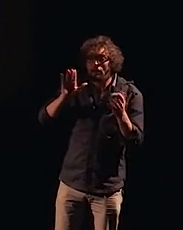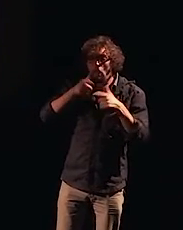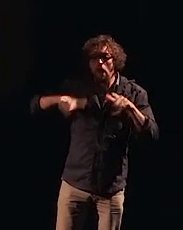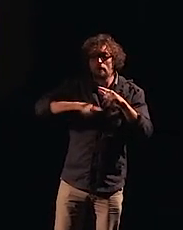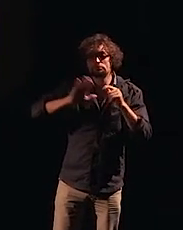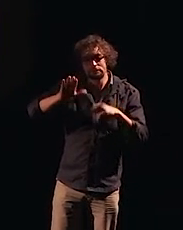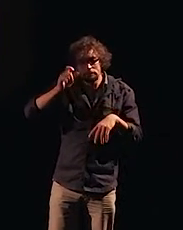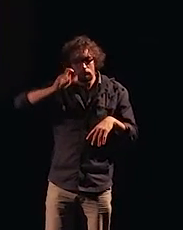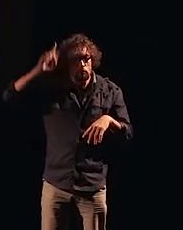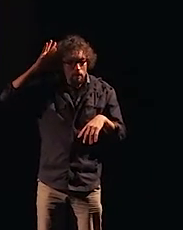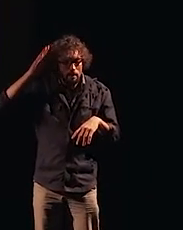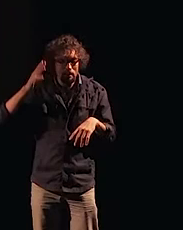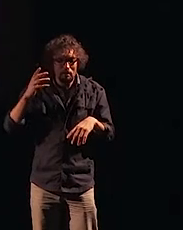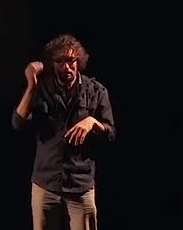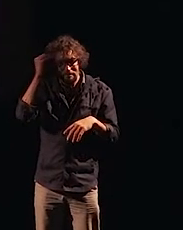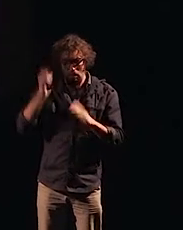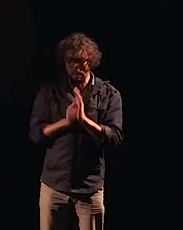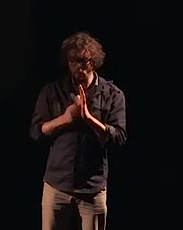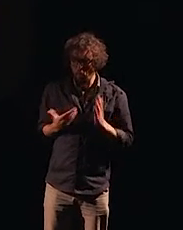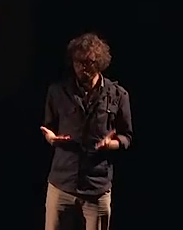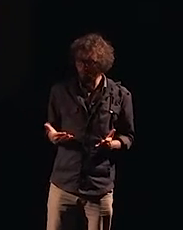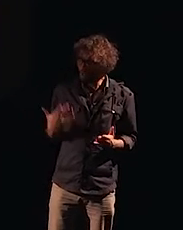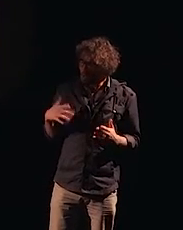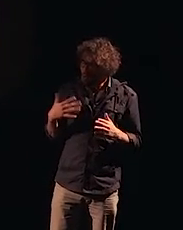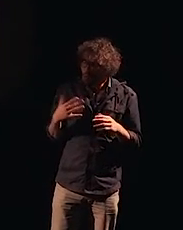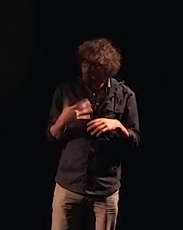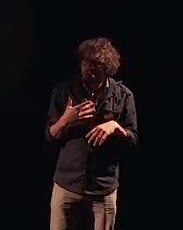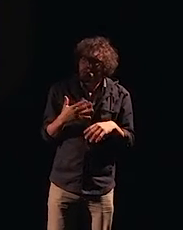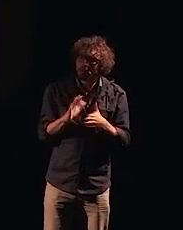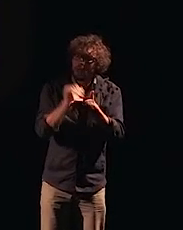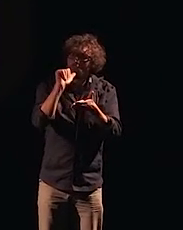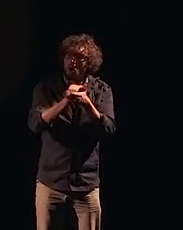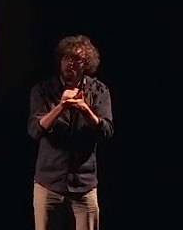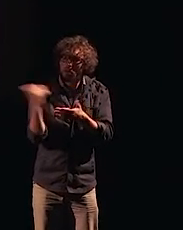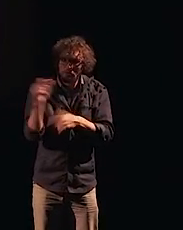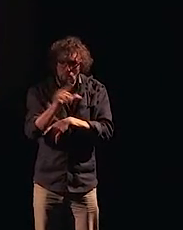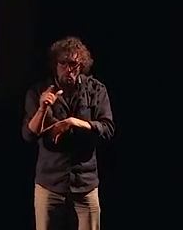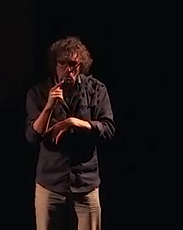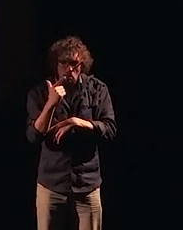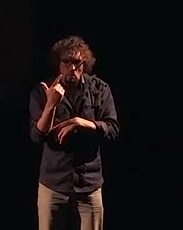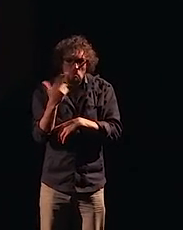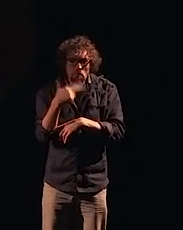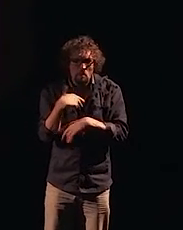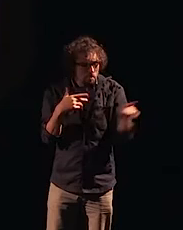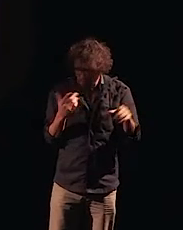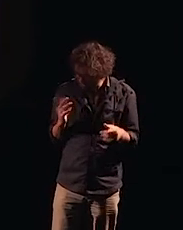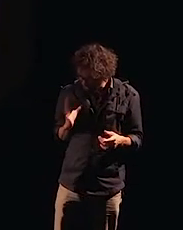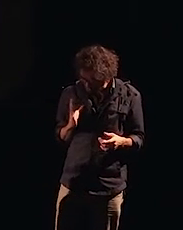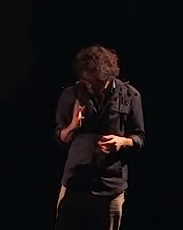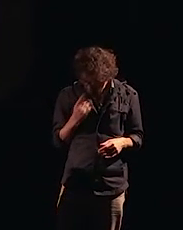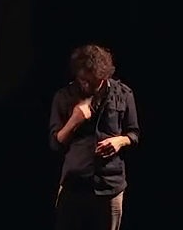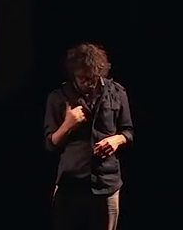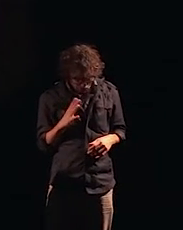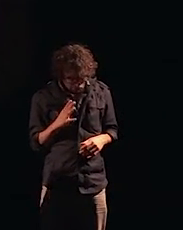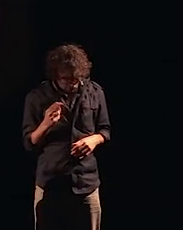date d'aujourd'hui n'a pas une signification un petit peu particulière? 2015, 22 novembre. Ouais, il y a pas un truc chez Foucault. Il y a pas un truc, t'es sûr? Il y a pas un truc chez